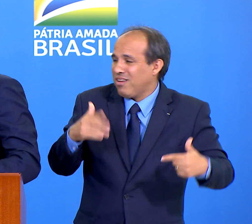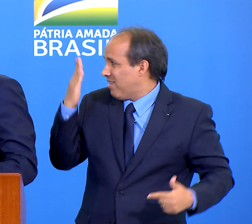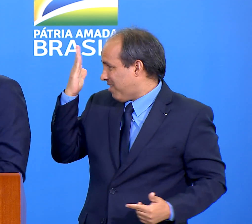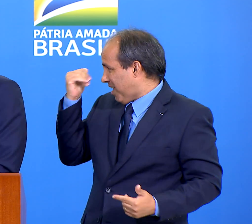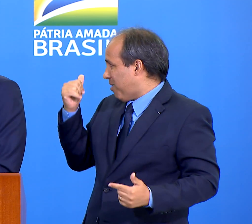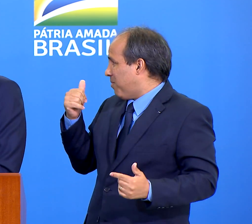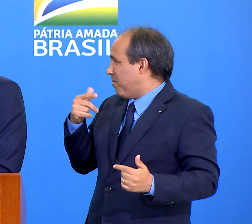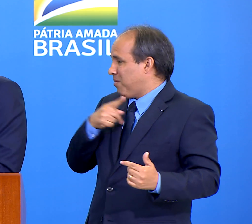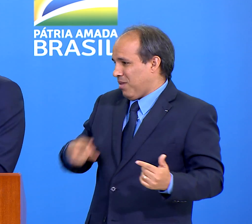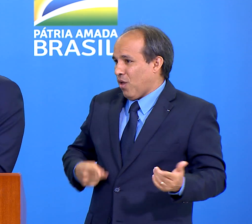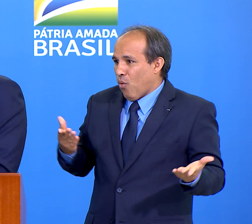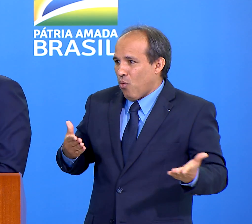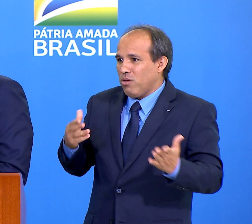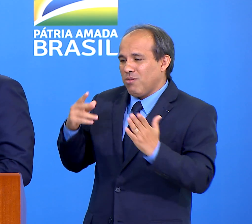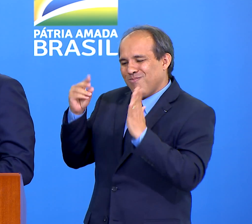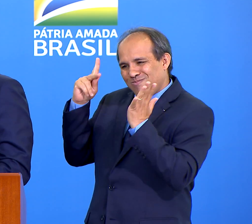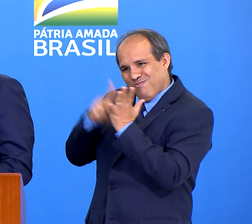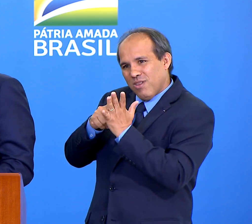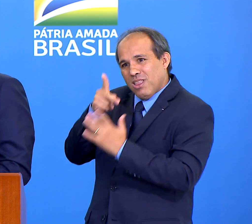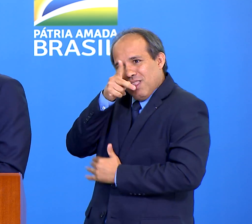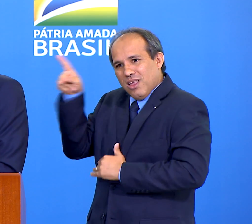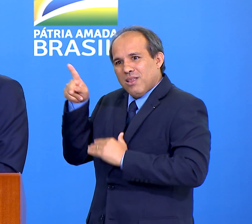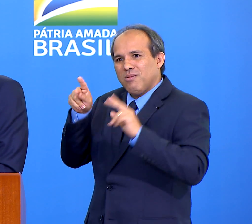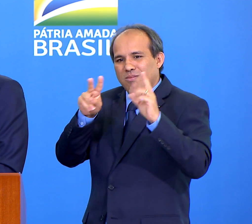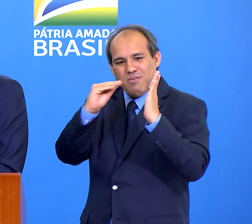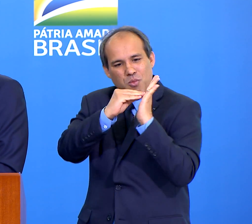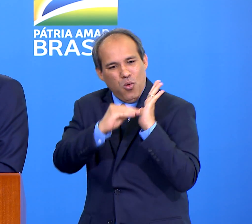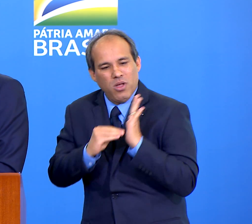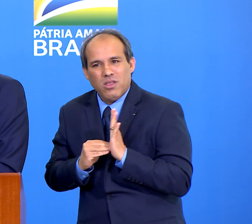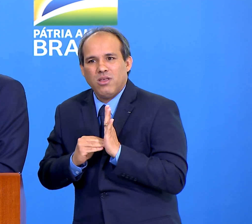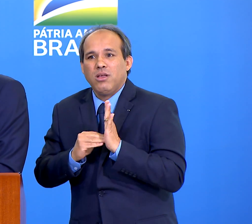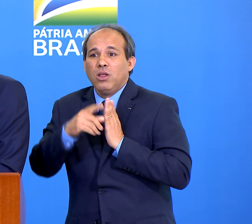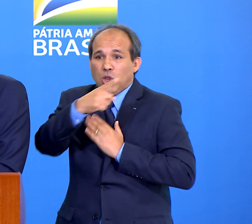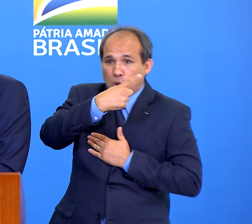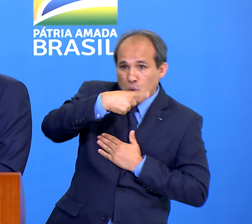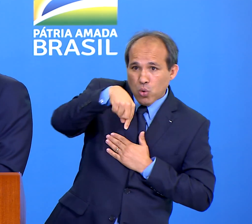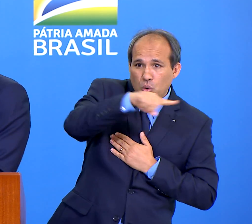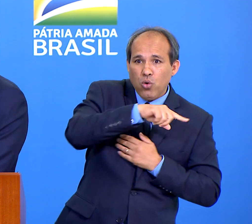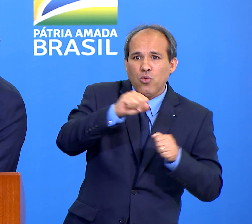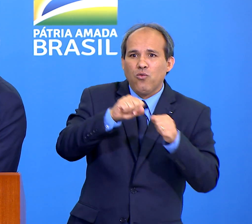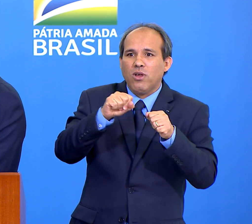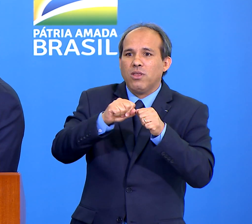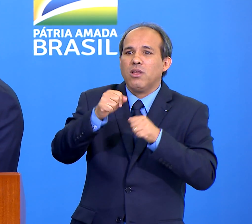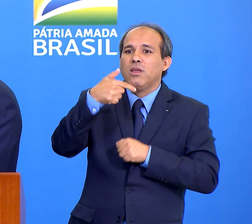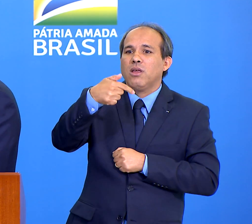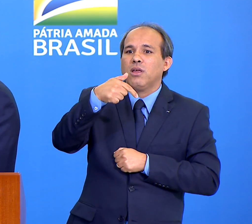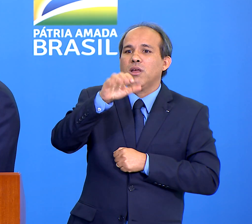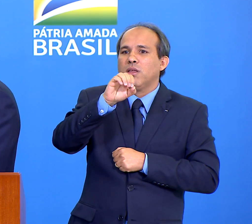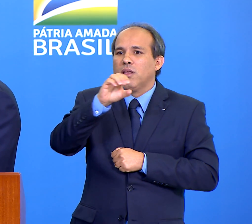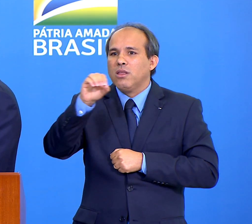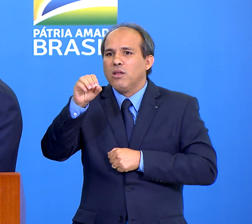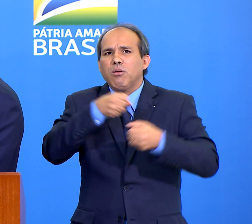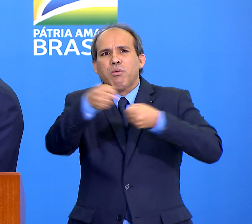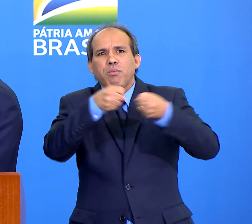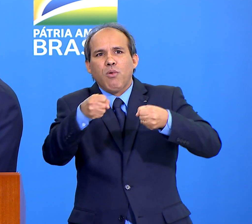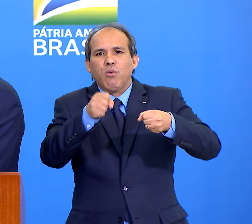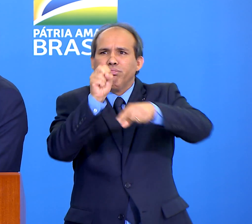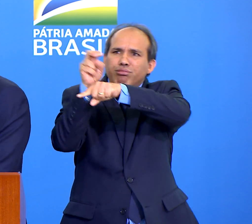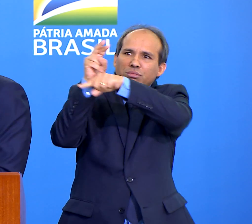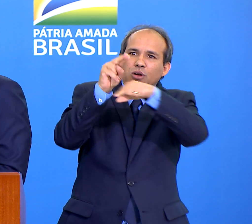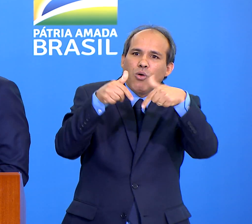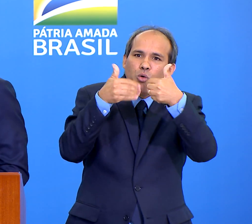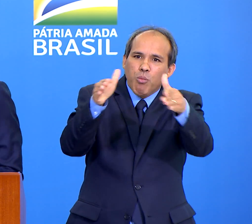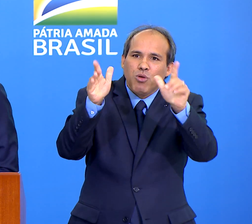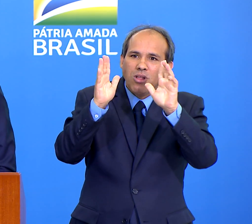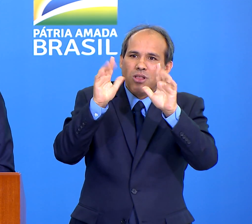até pela agenda do senhor a gente está fazendo é 700 já começaram a trabalhar nós vamos